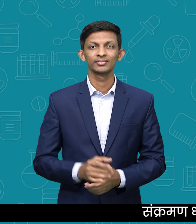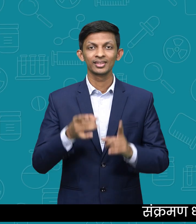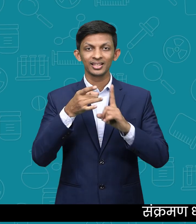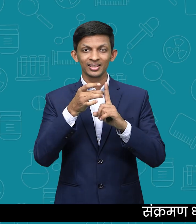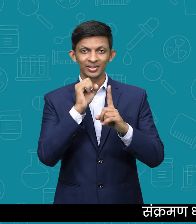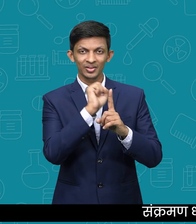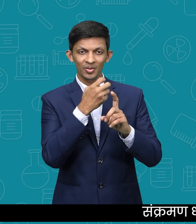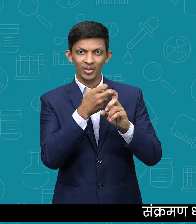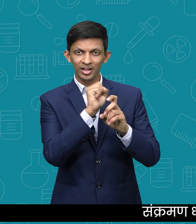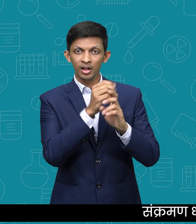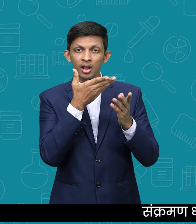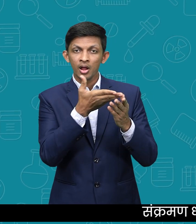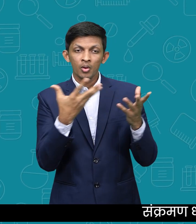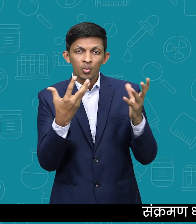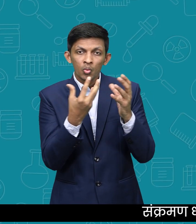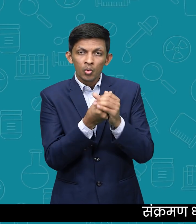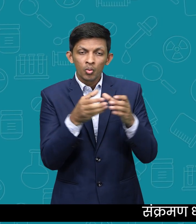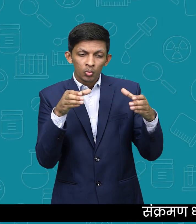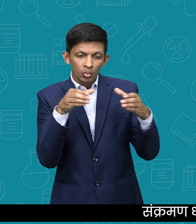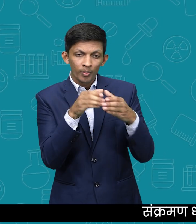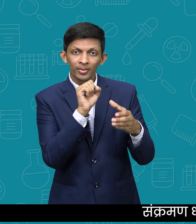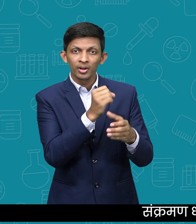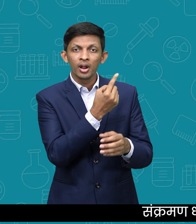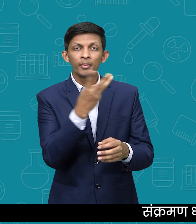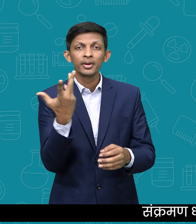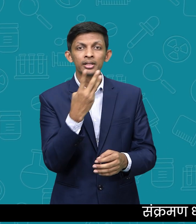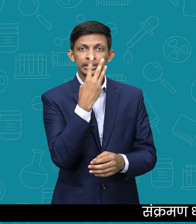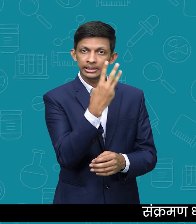संक्रमण धातुएं समूह 3 से 12 में मौजूद हैं।